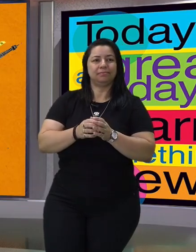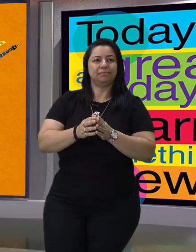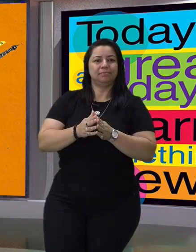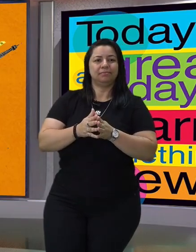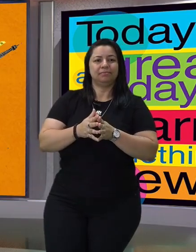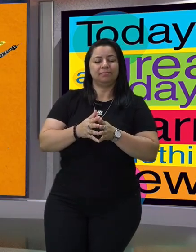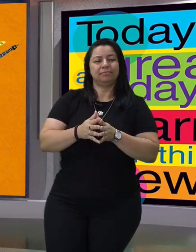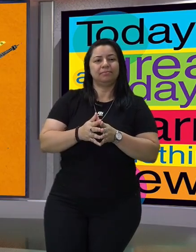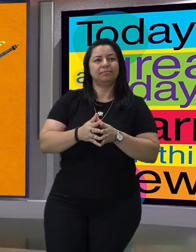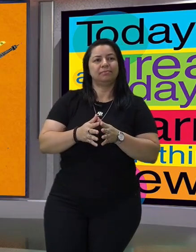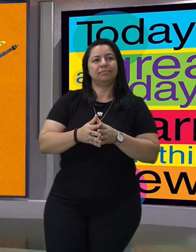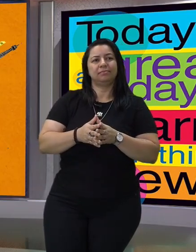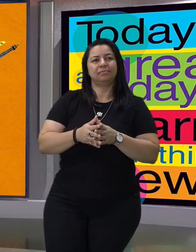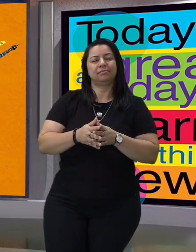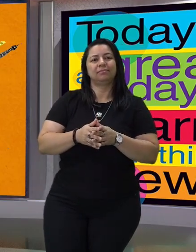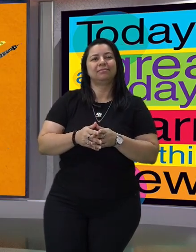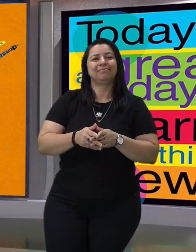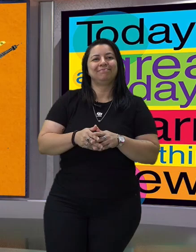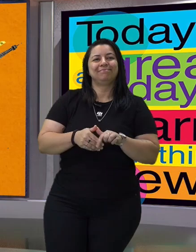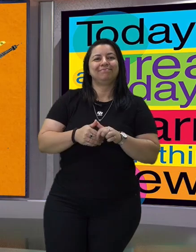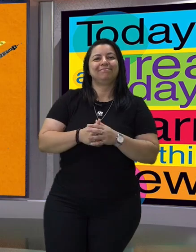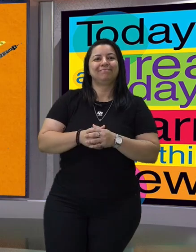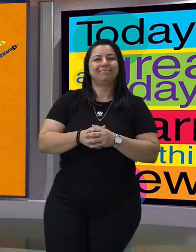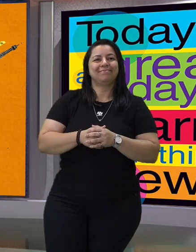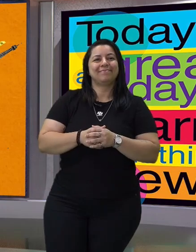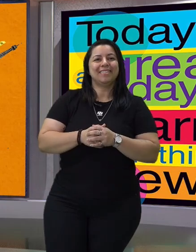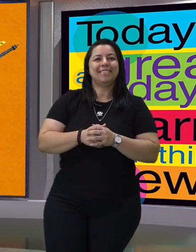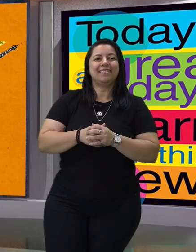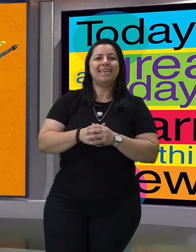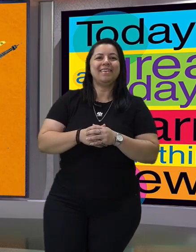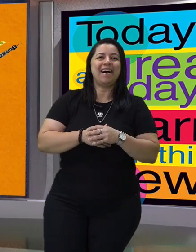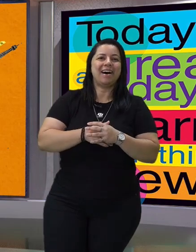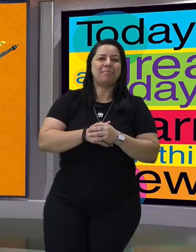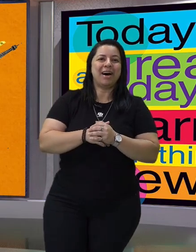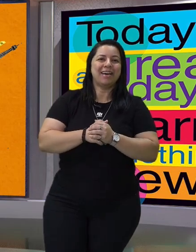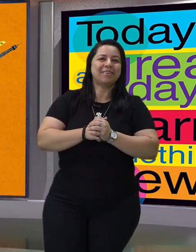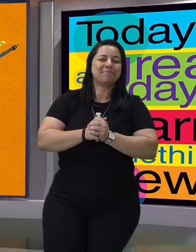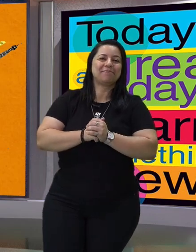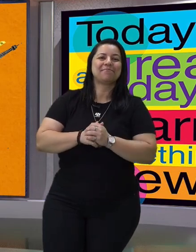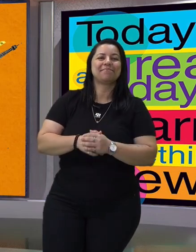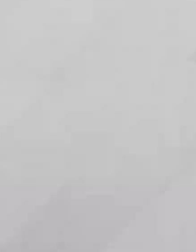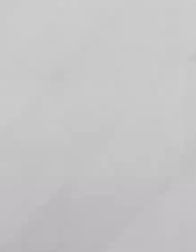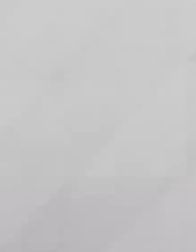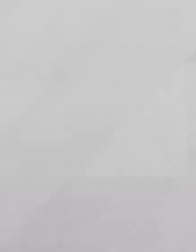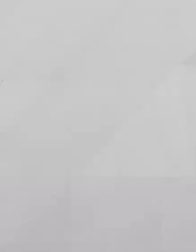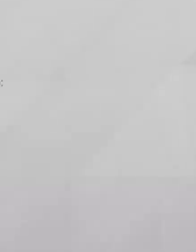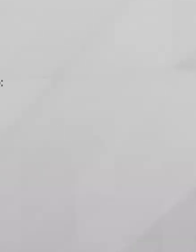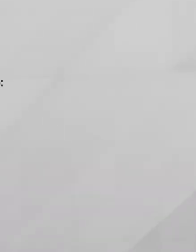Então é isso, gente. See you next class and bye bye. See ya, bye.